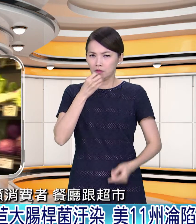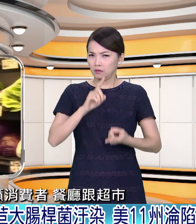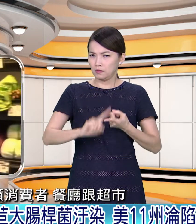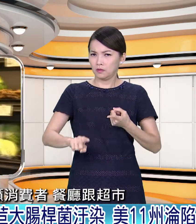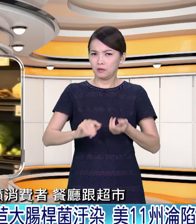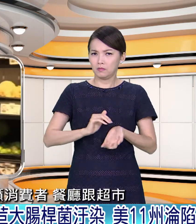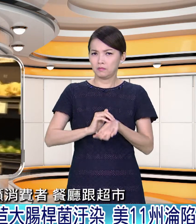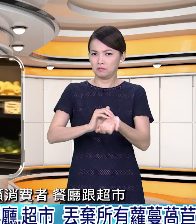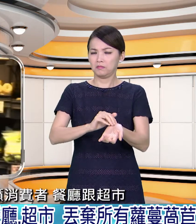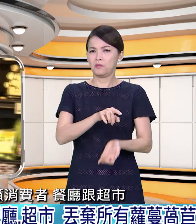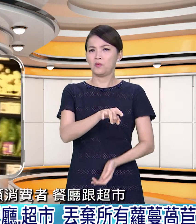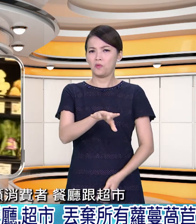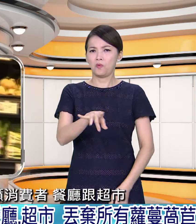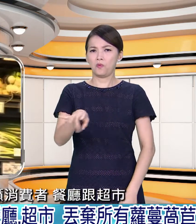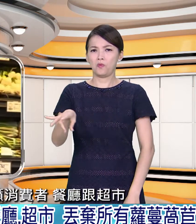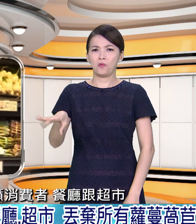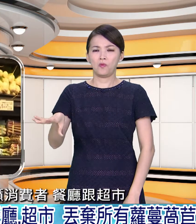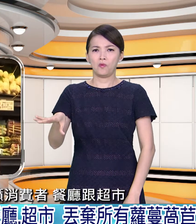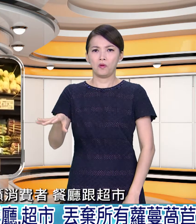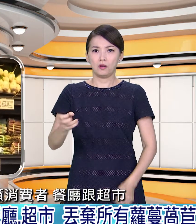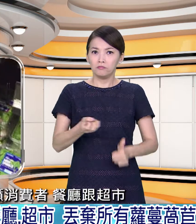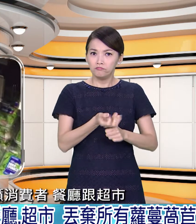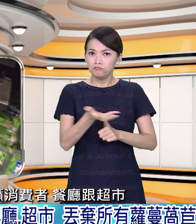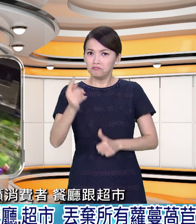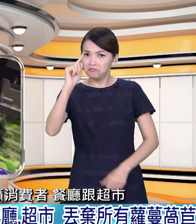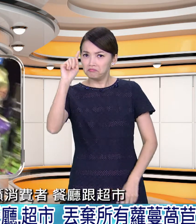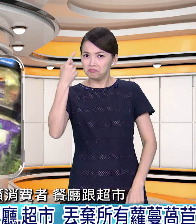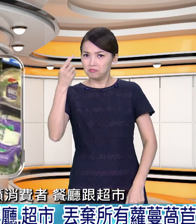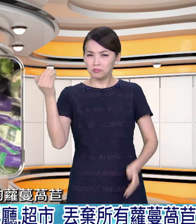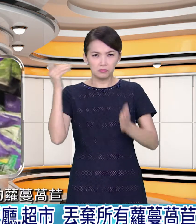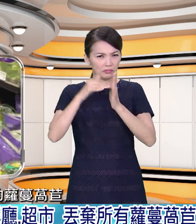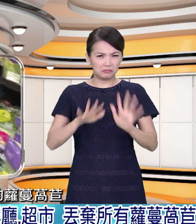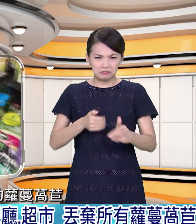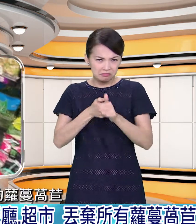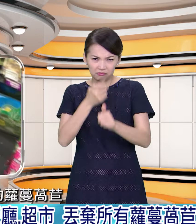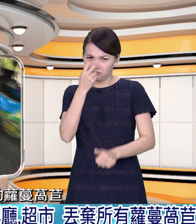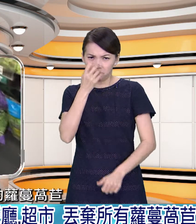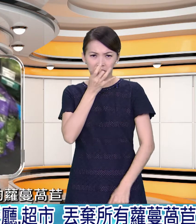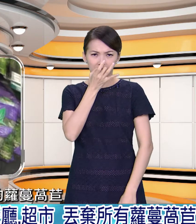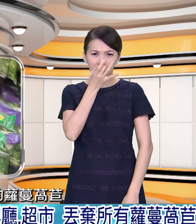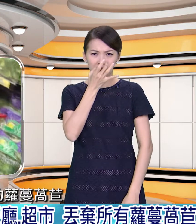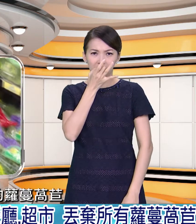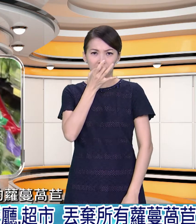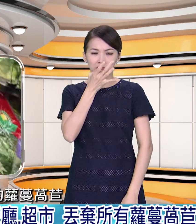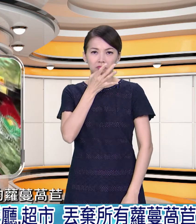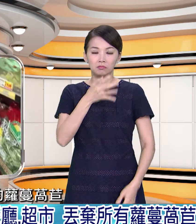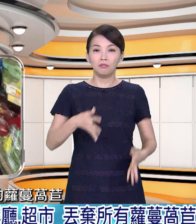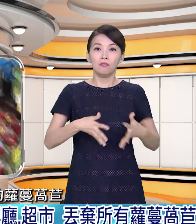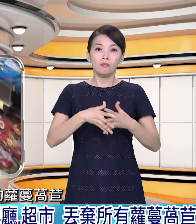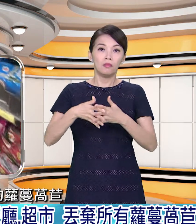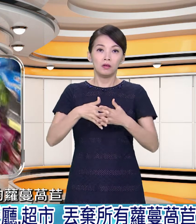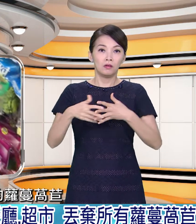生单位呼吁消费者、餐厅跟超市要立刻丢掉所有的罗曼莴